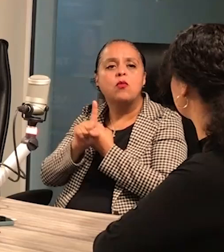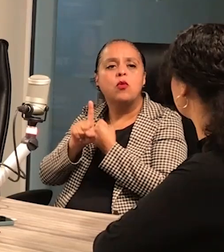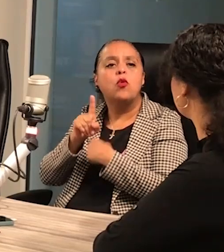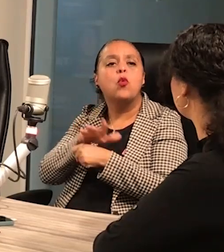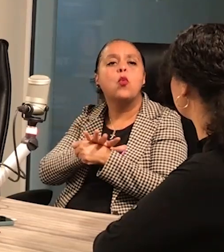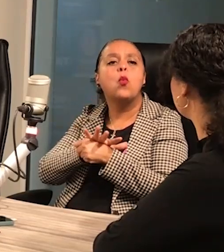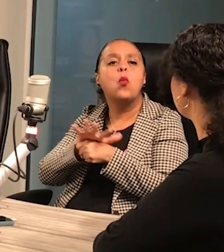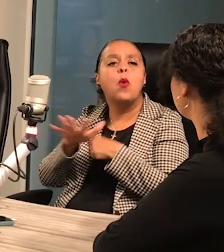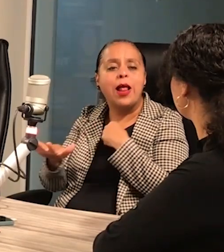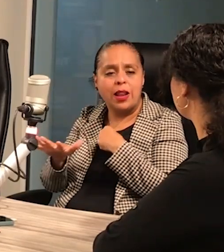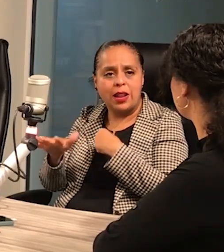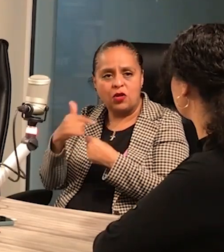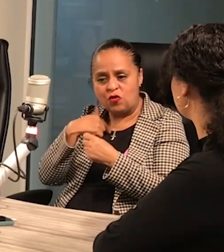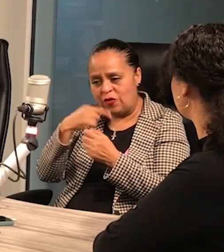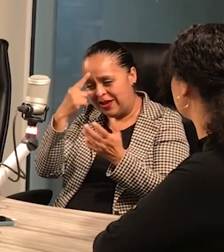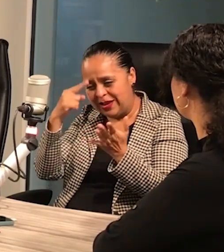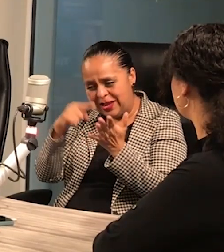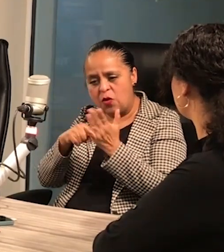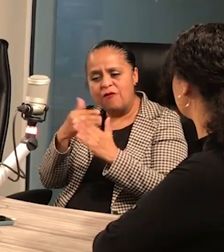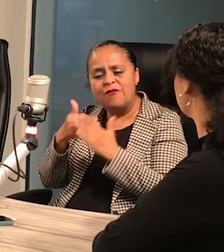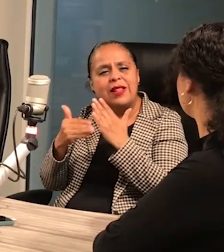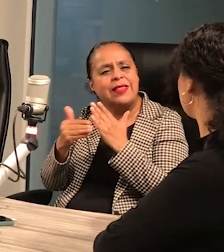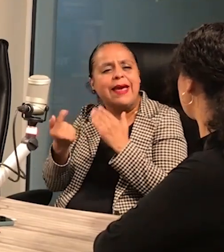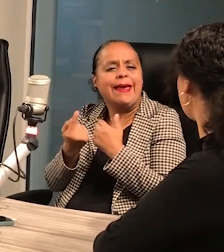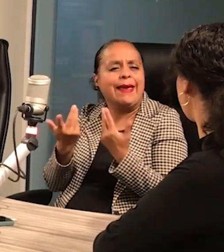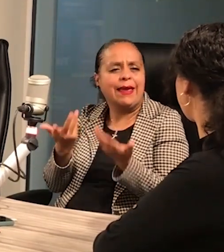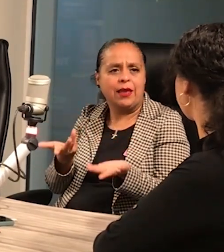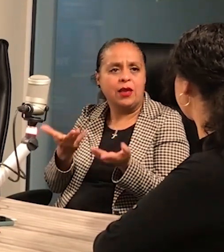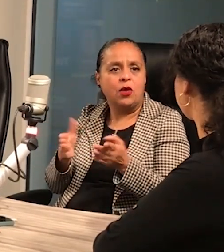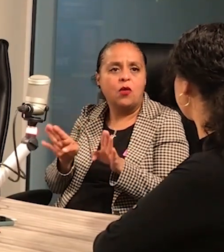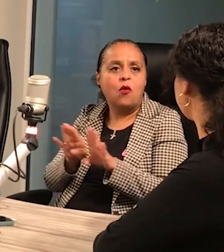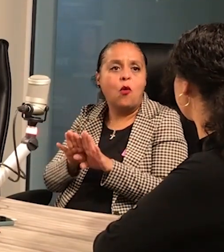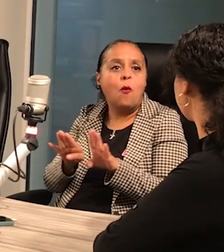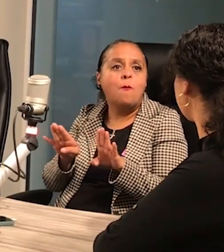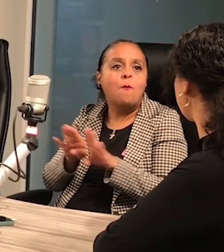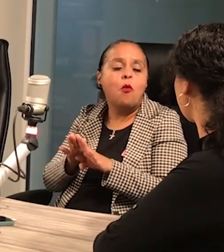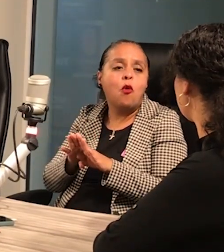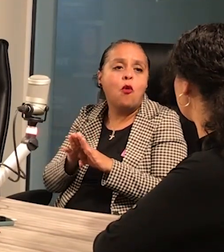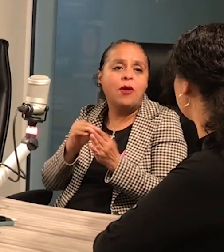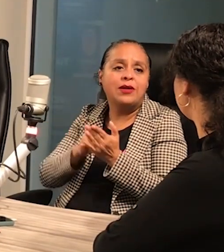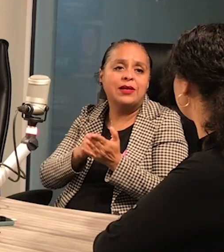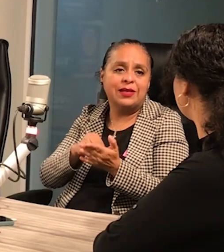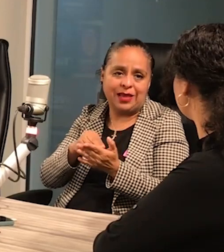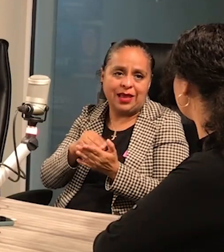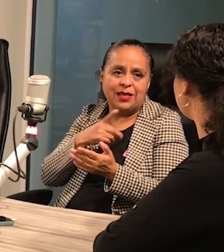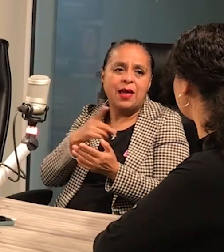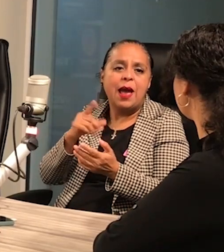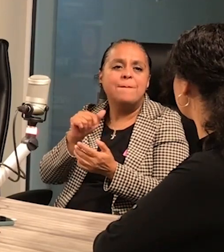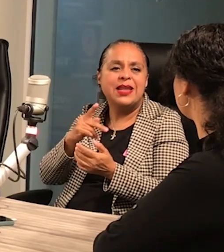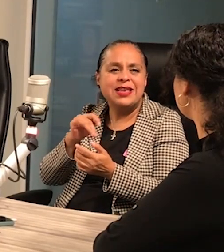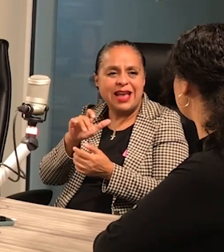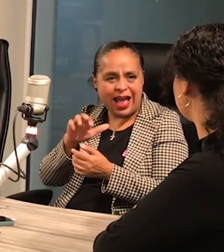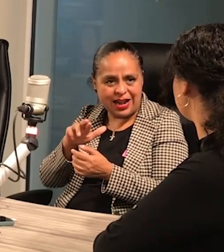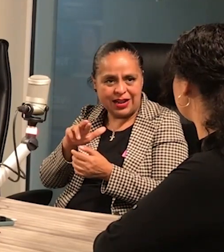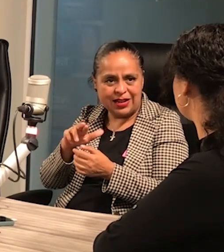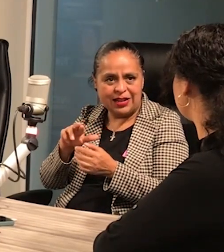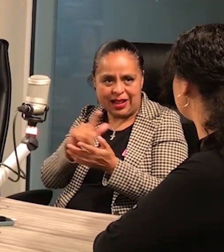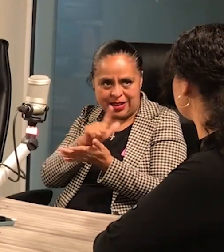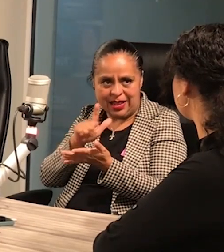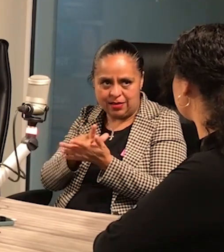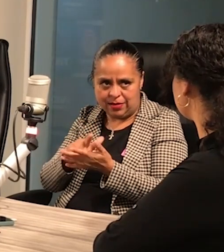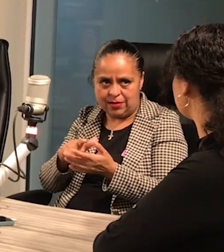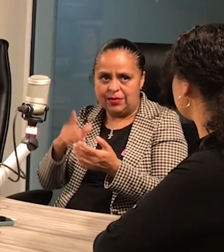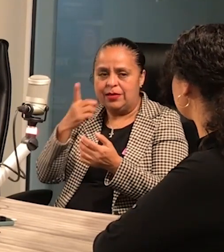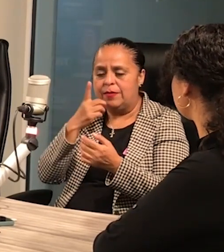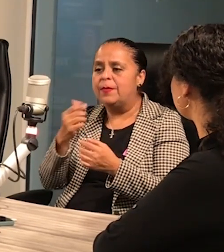lo que yo creo que nos está faltando es cómo se hace aplicable lo que ya existe. Y yo creo que aquí estamos